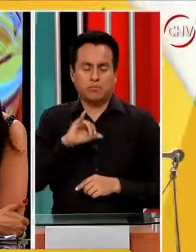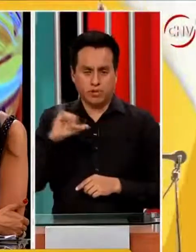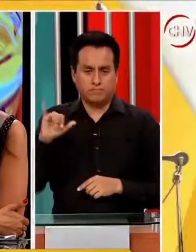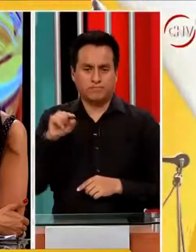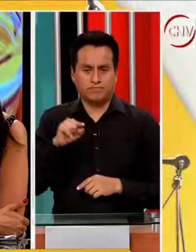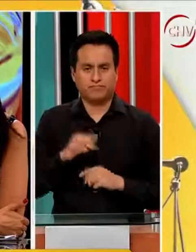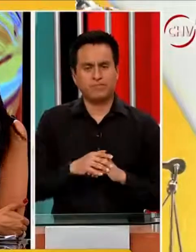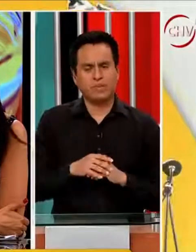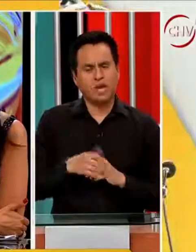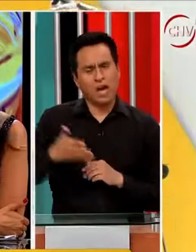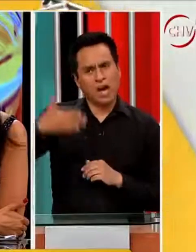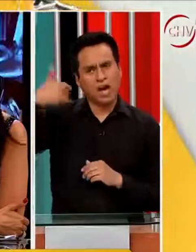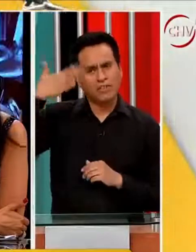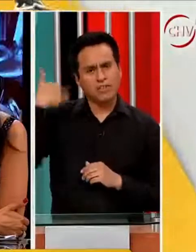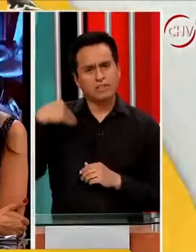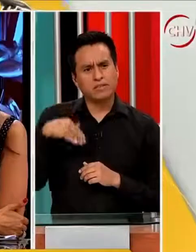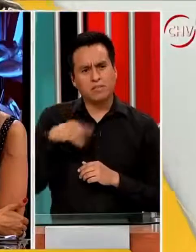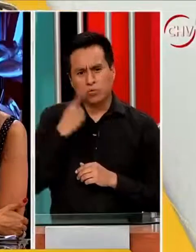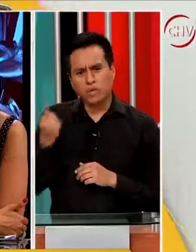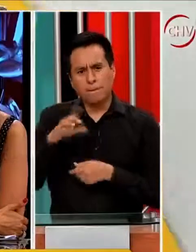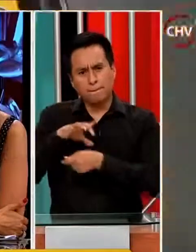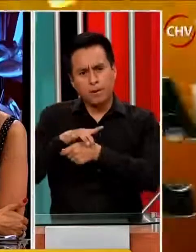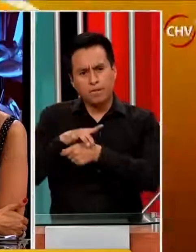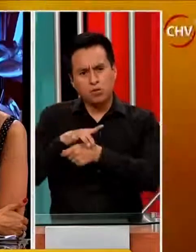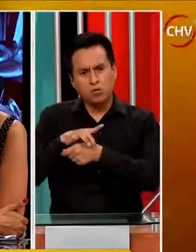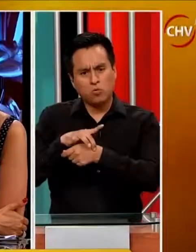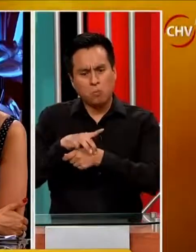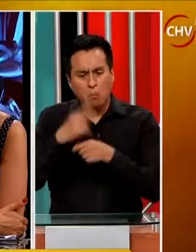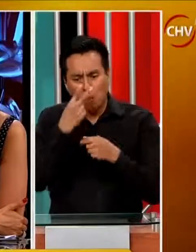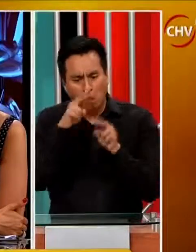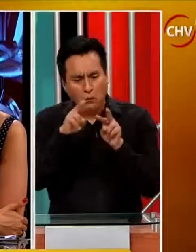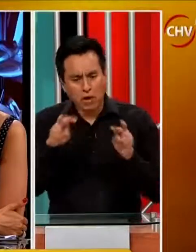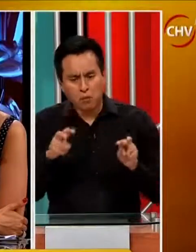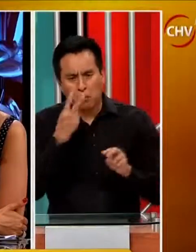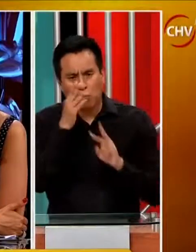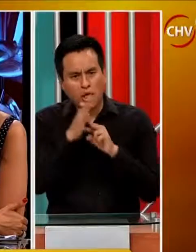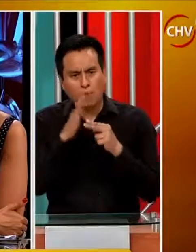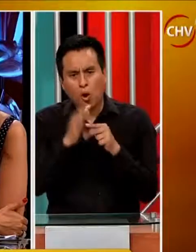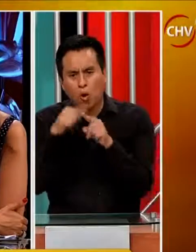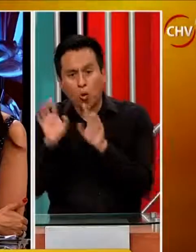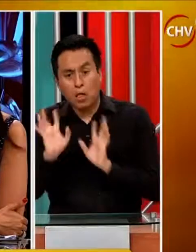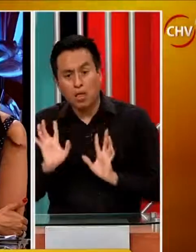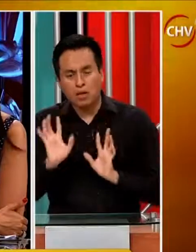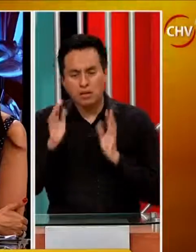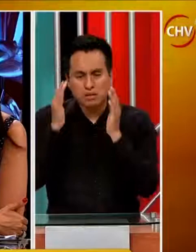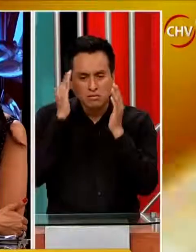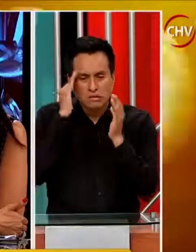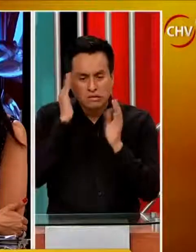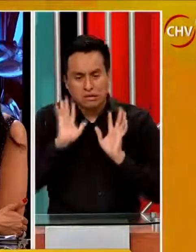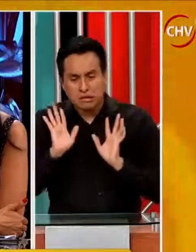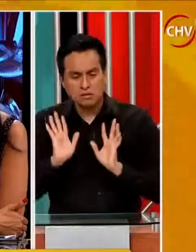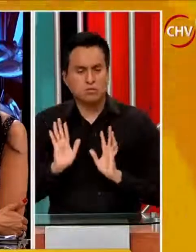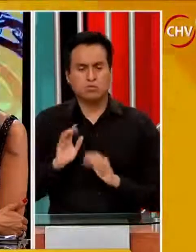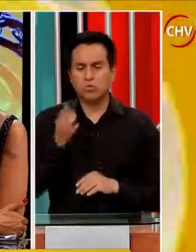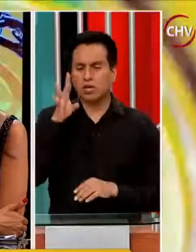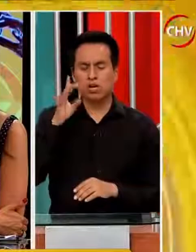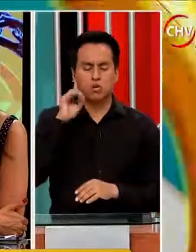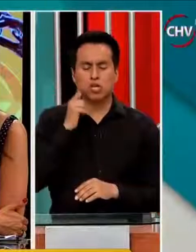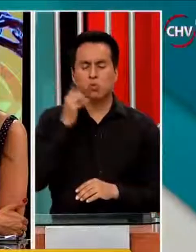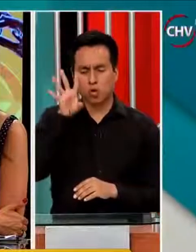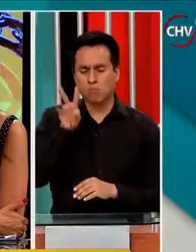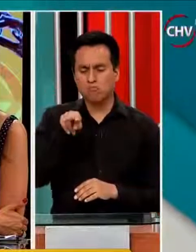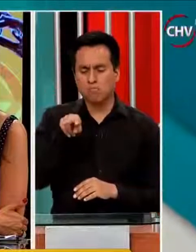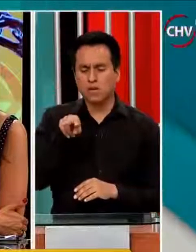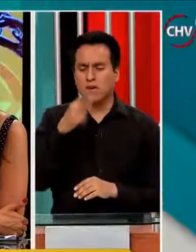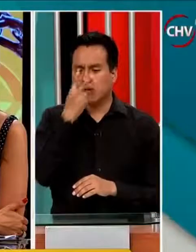¿Y en esa época los médicos que lo atendieron tampoco vieron ningún problema de otra índole psiquiátrico? Solamente la sordera y